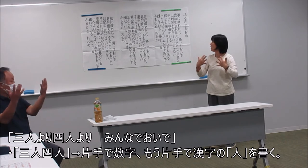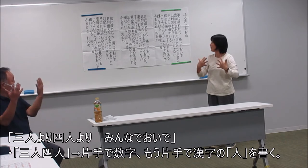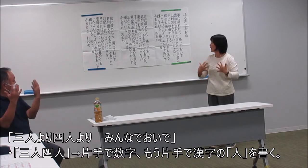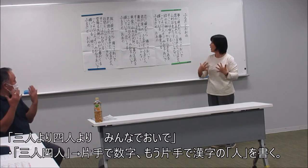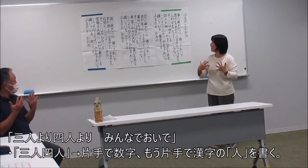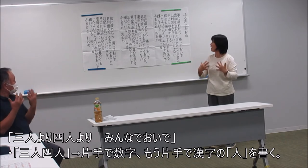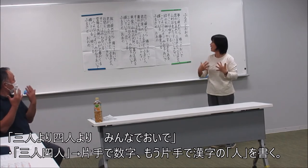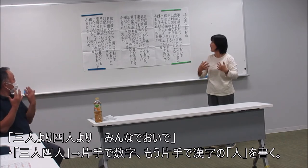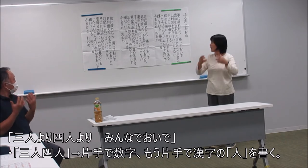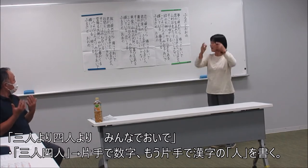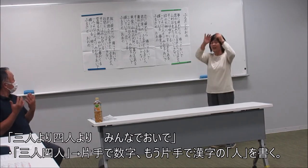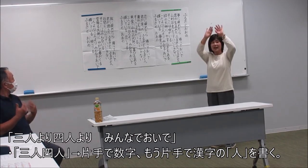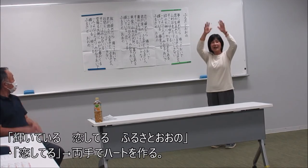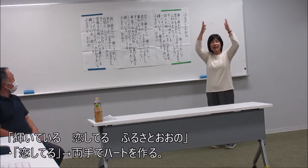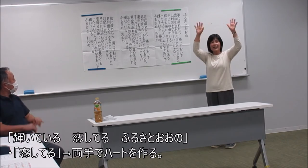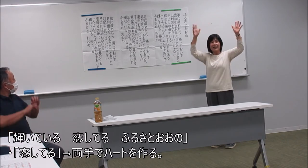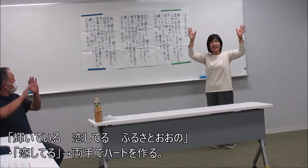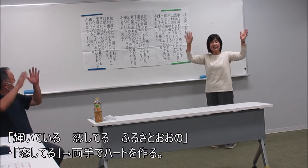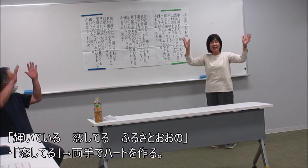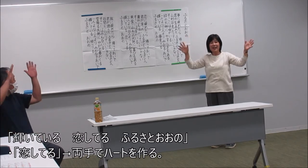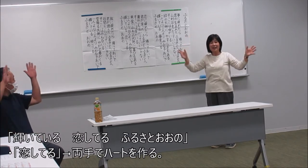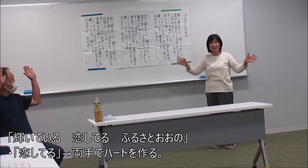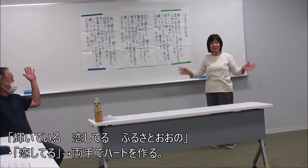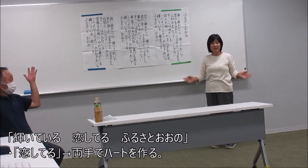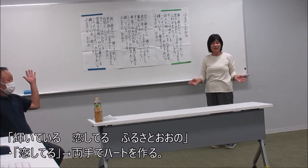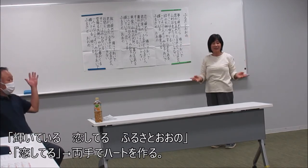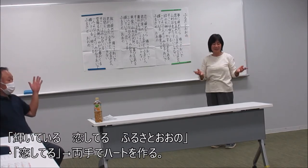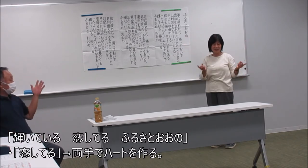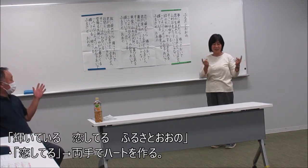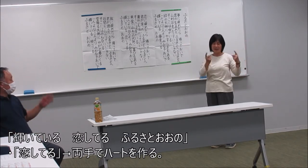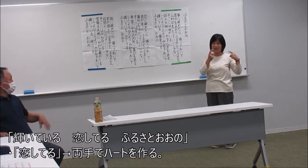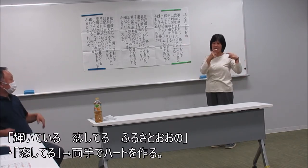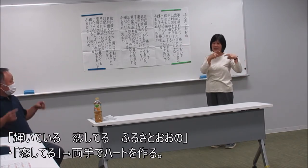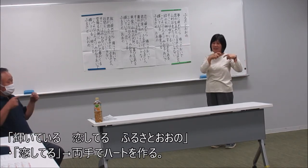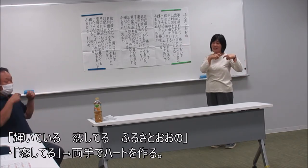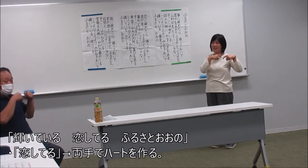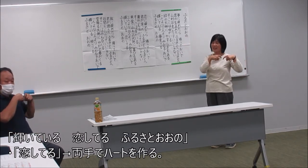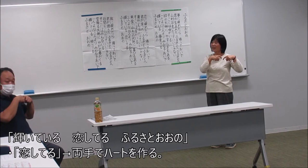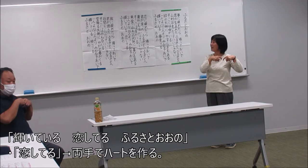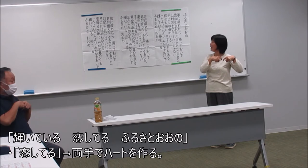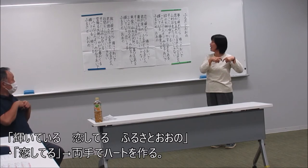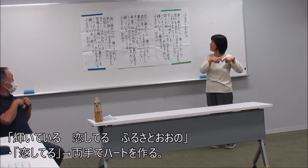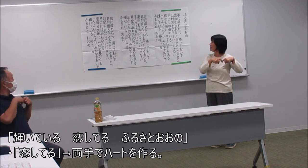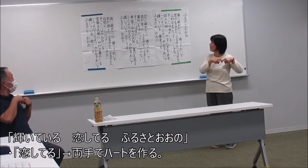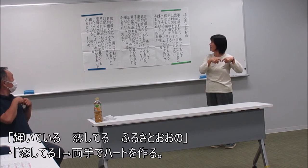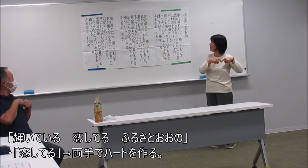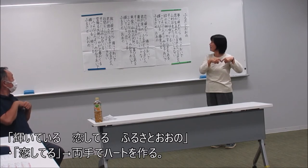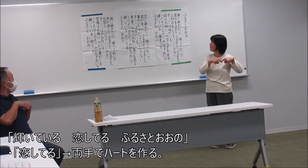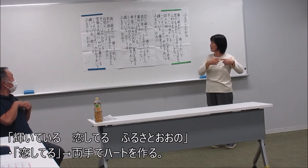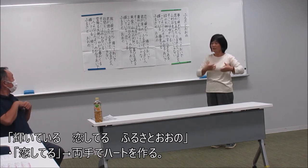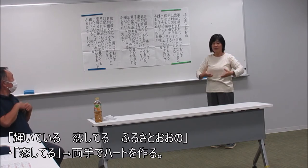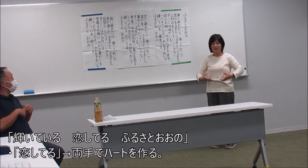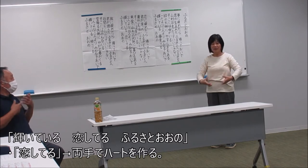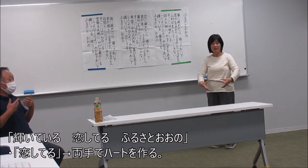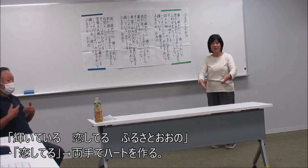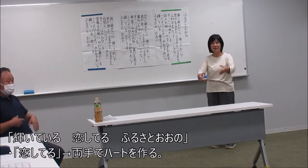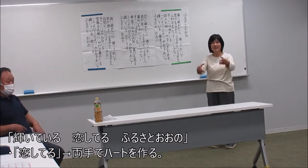で 輝 いている恋しているふる